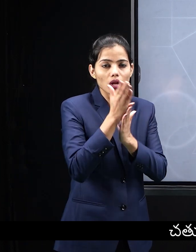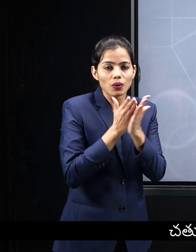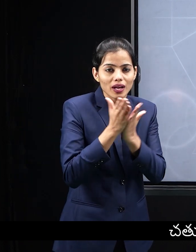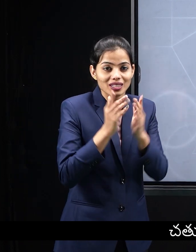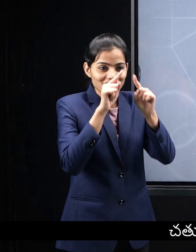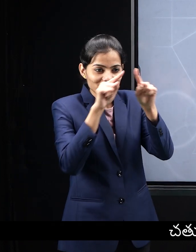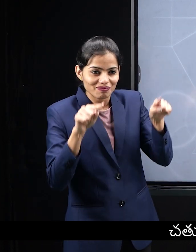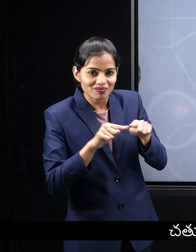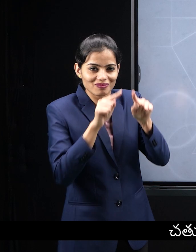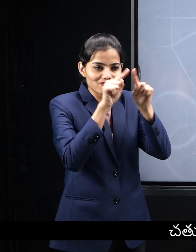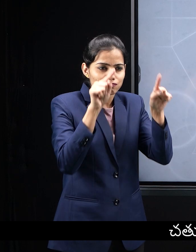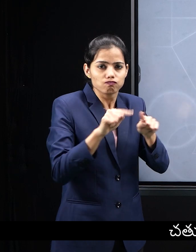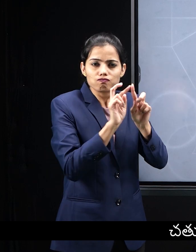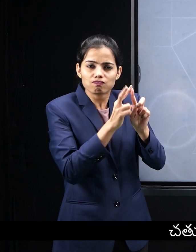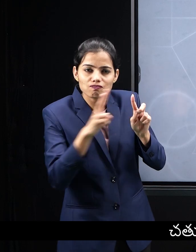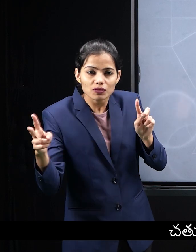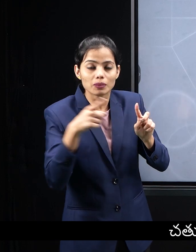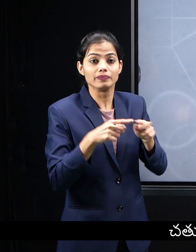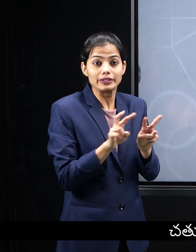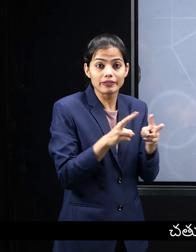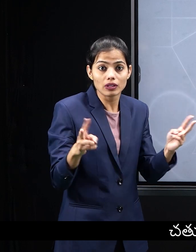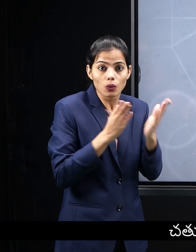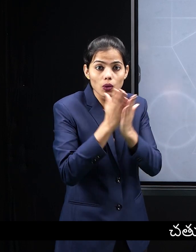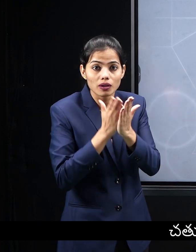చతుర్భుజాల రకాలు: వివిధ రకాల